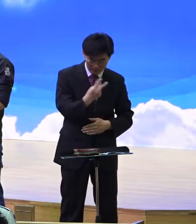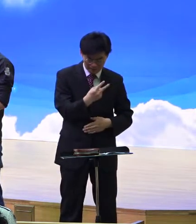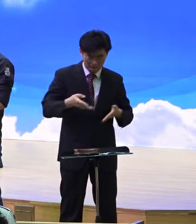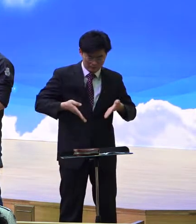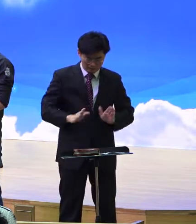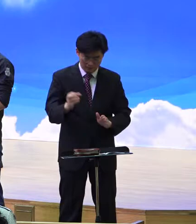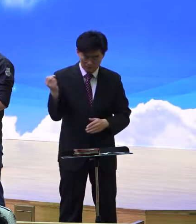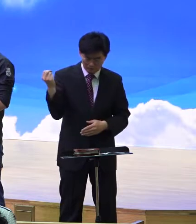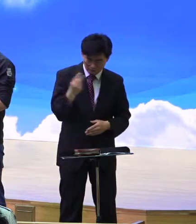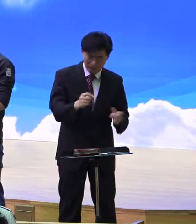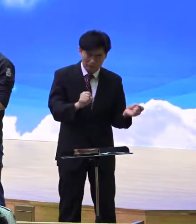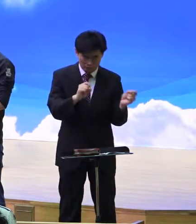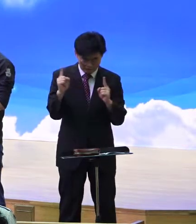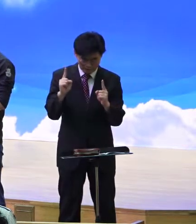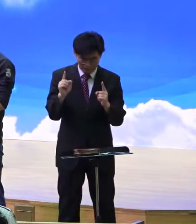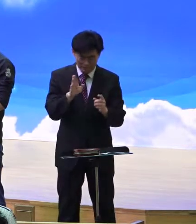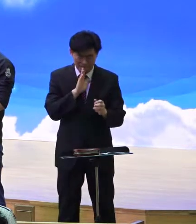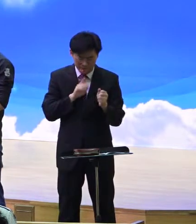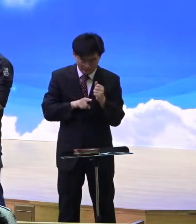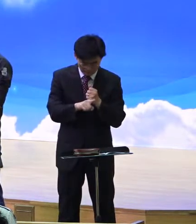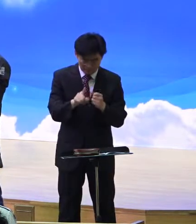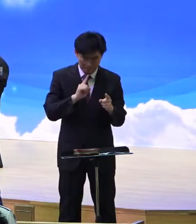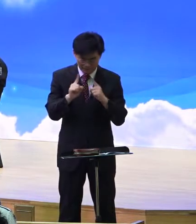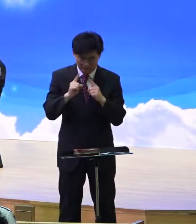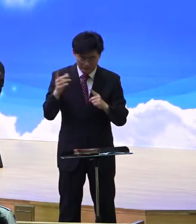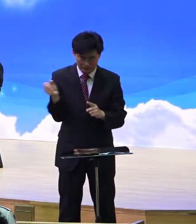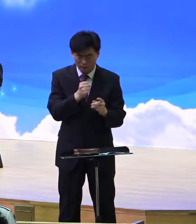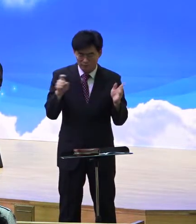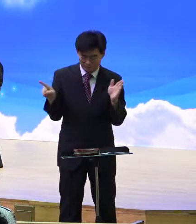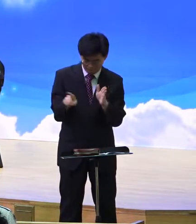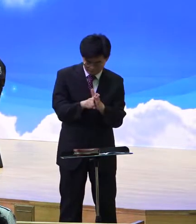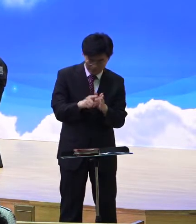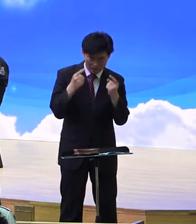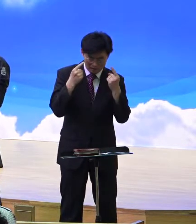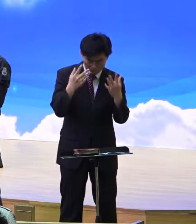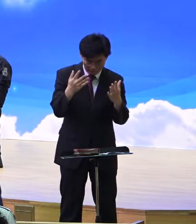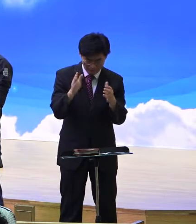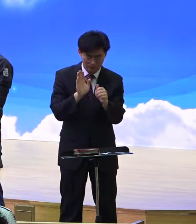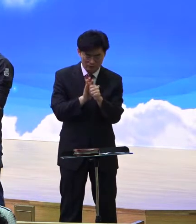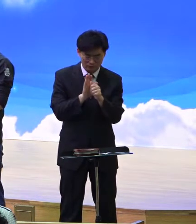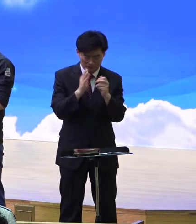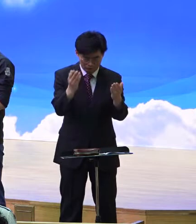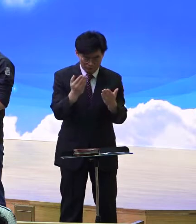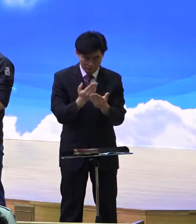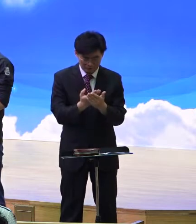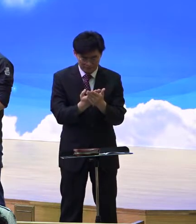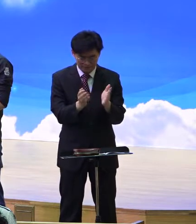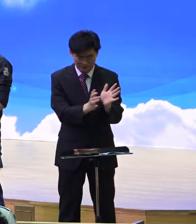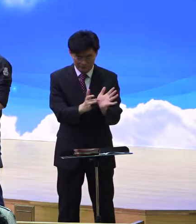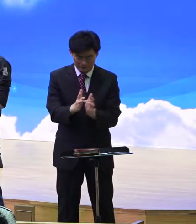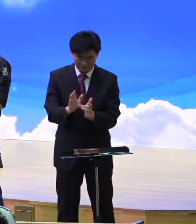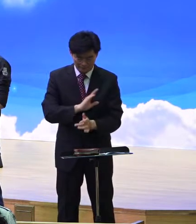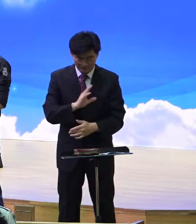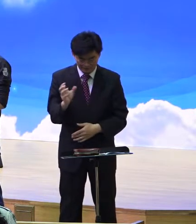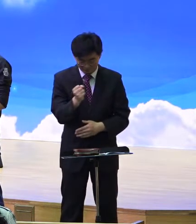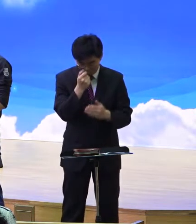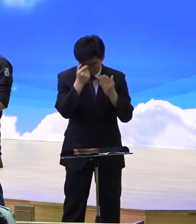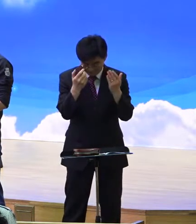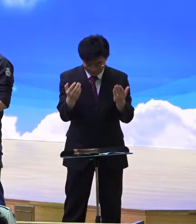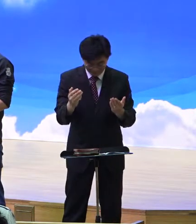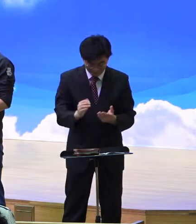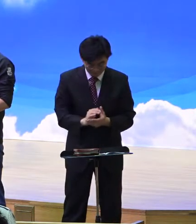말씀을 깨달아 확고한 믿음을 갖게 하여 주시옵소서. 예수님의 이름으로 기원하옵나이다.